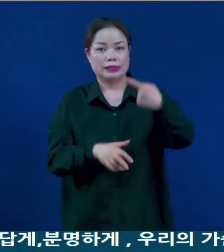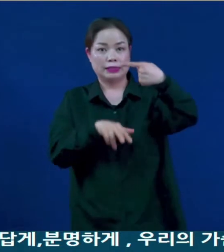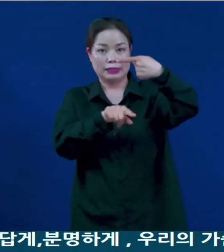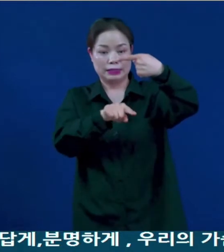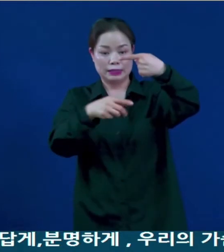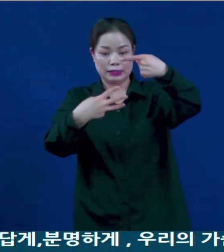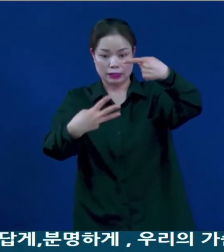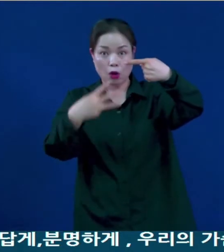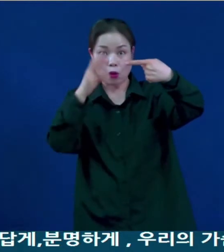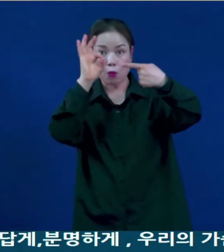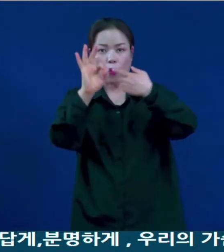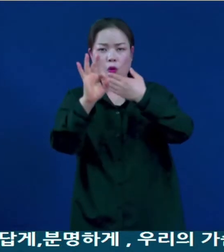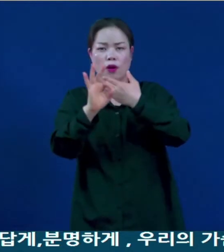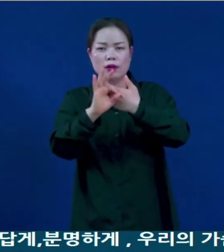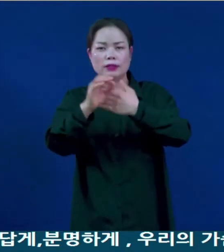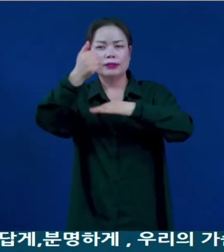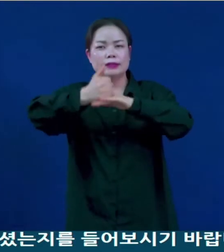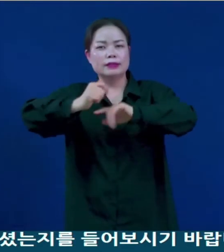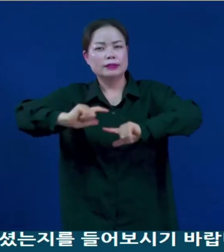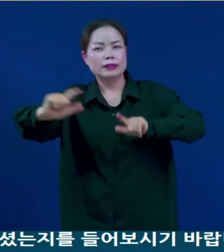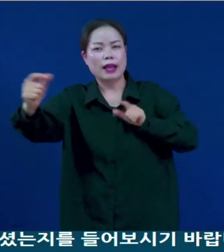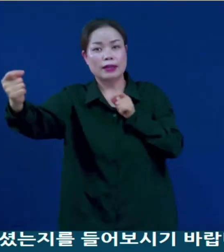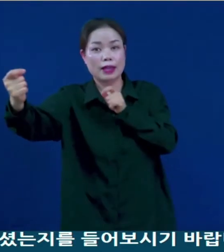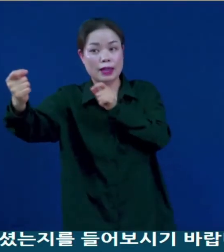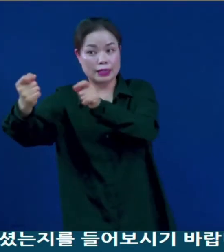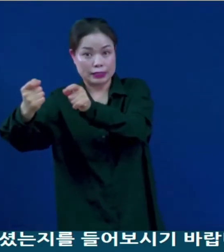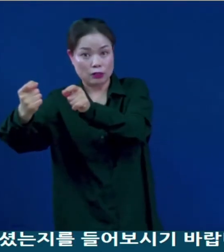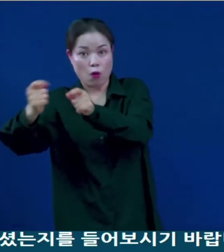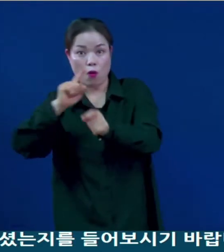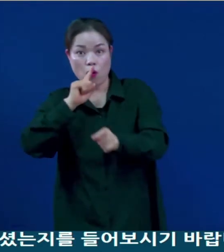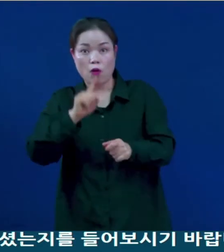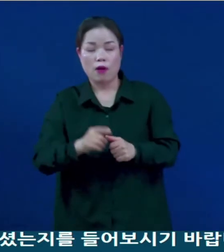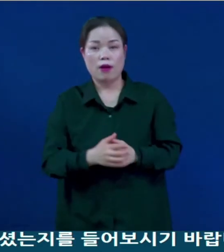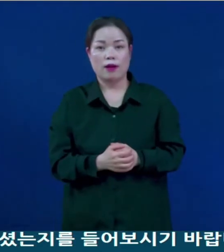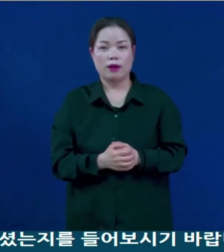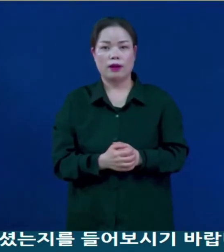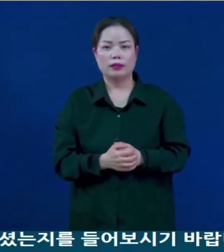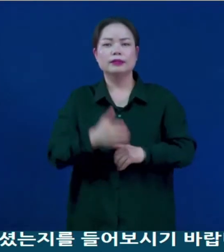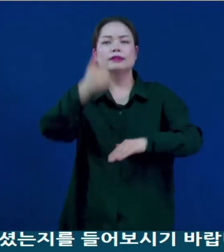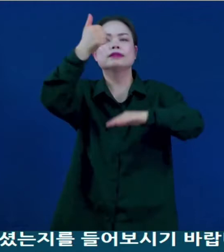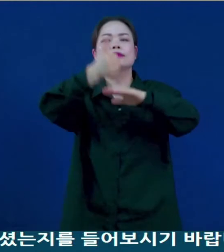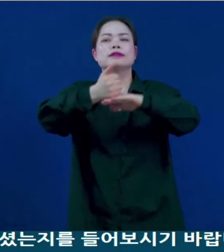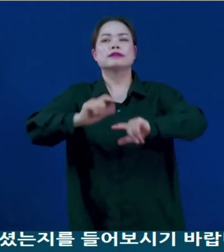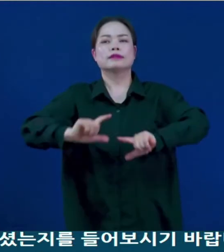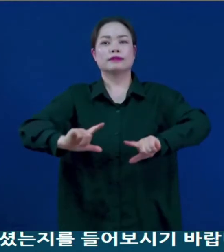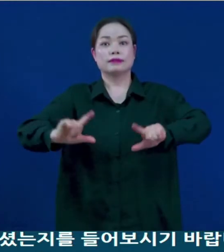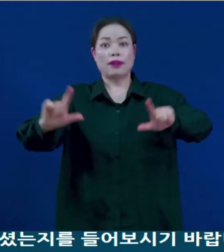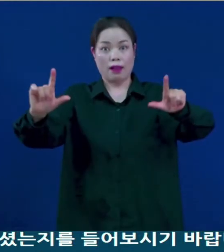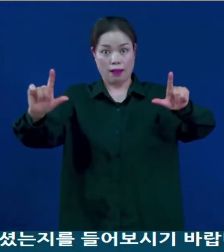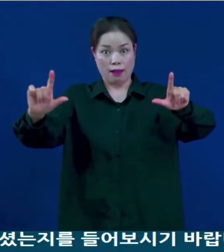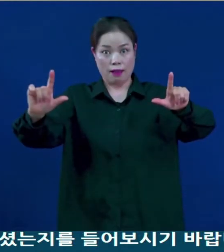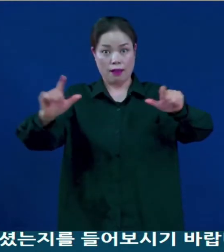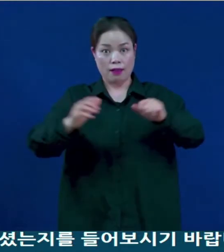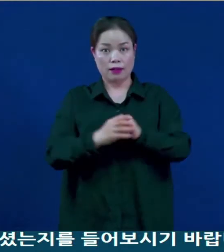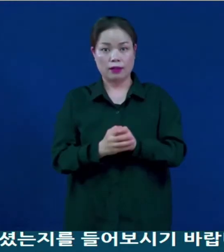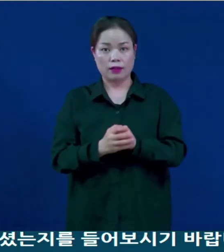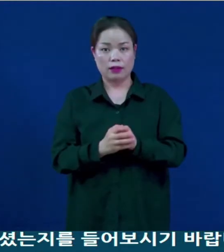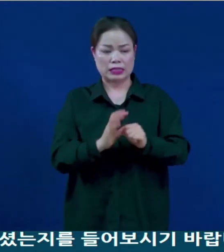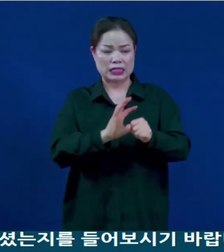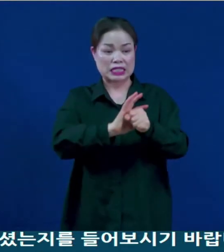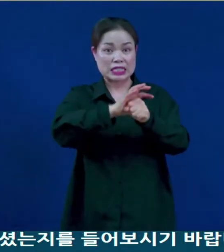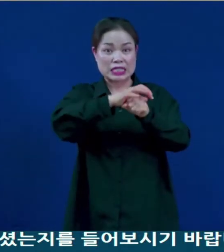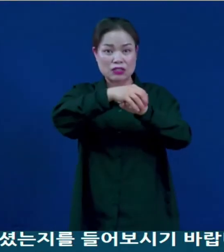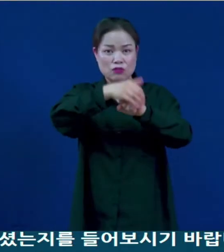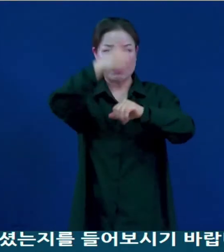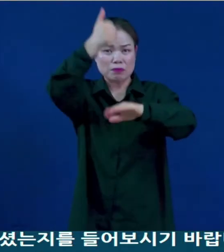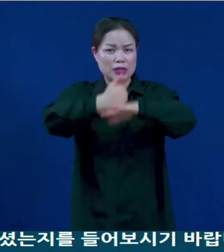말씀을 보시면 끝날에 이르러는 이라고 합니다. 끝날, 지구 종말의